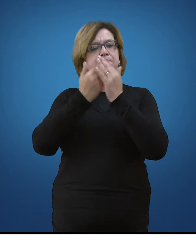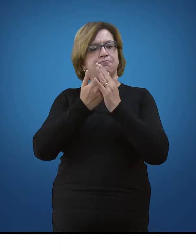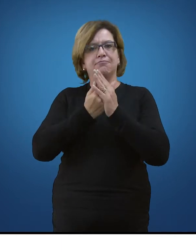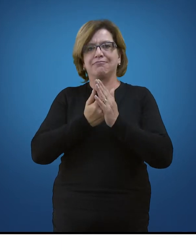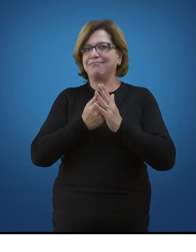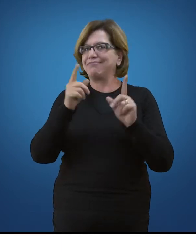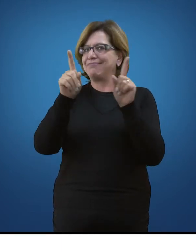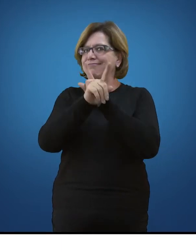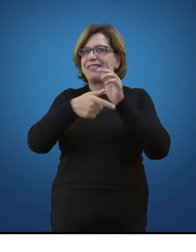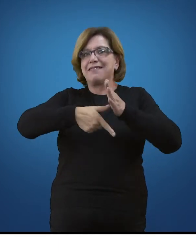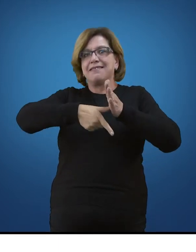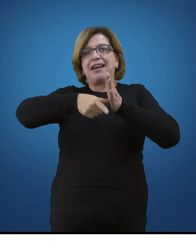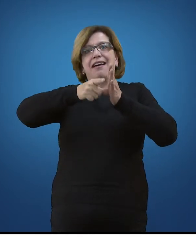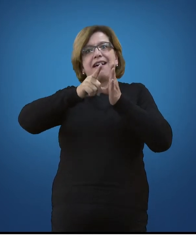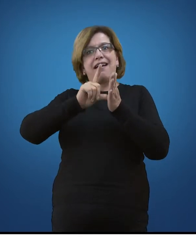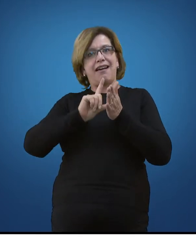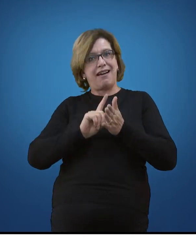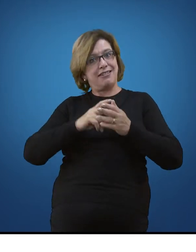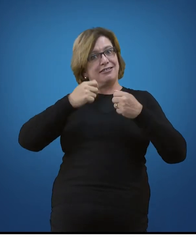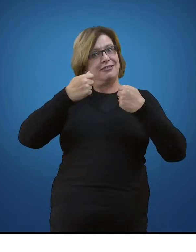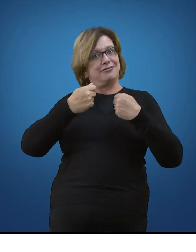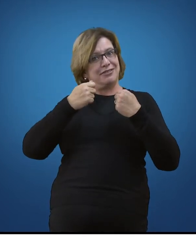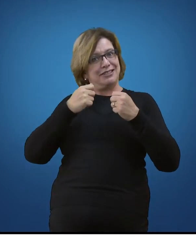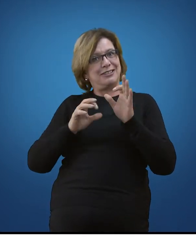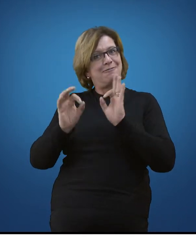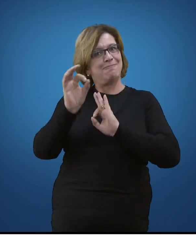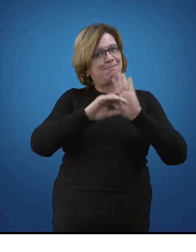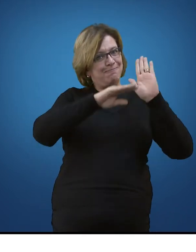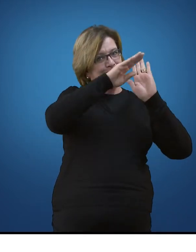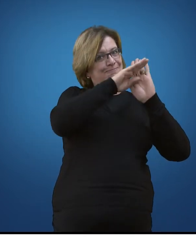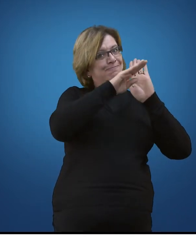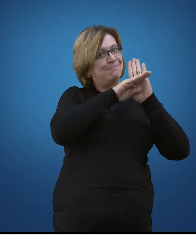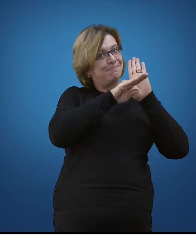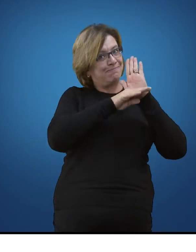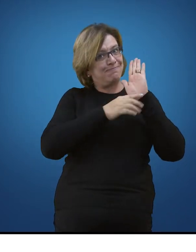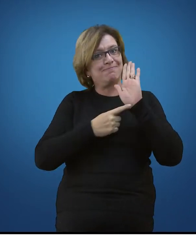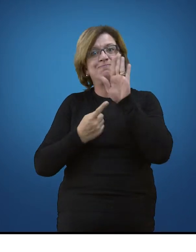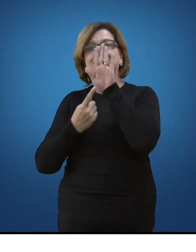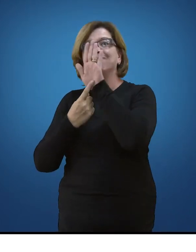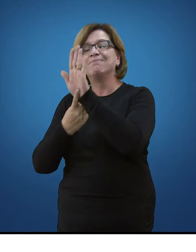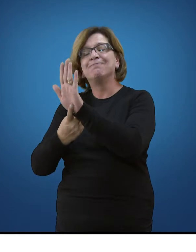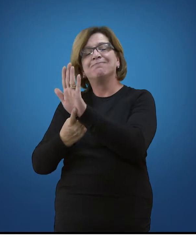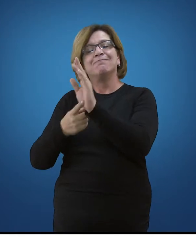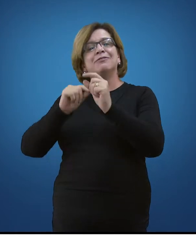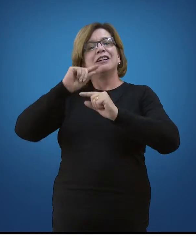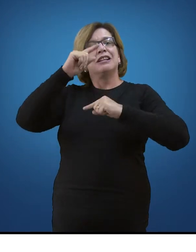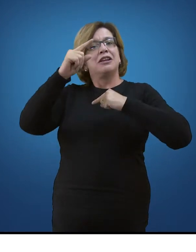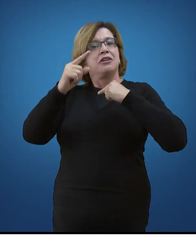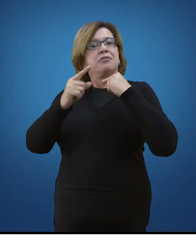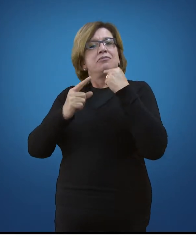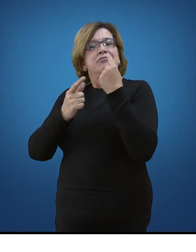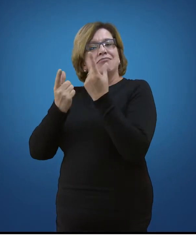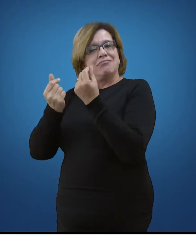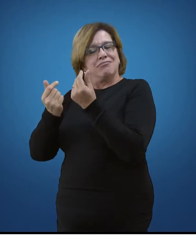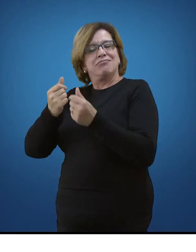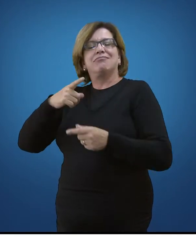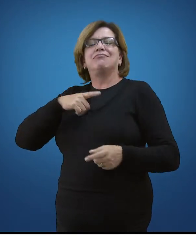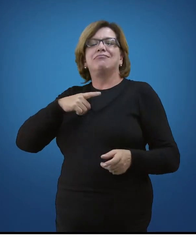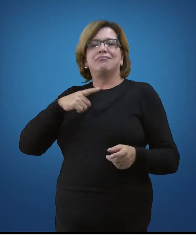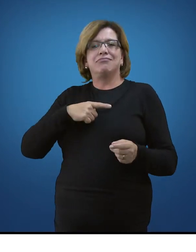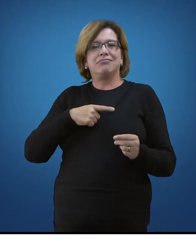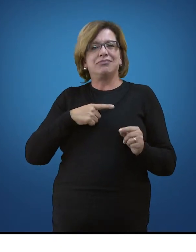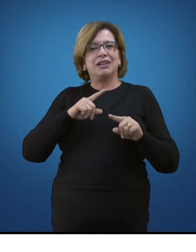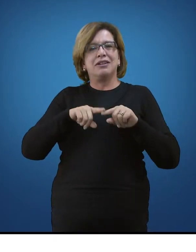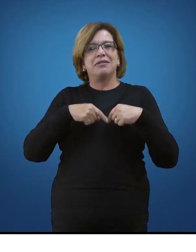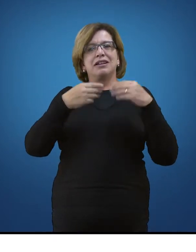sabemos, claro, que entre solicitar e isso vir a ser realizado pelo poder público, a diferença é muito grande.